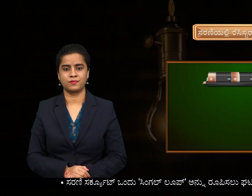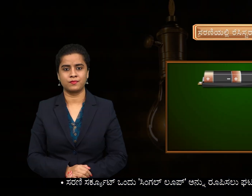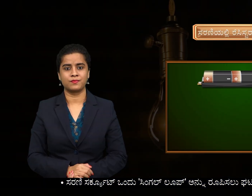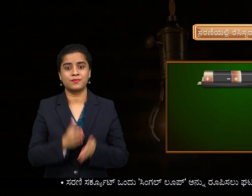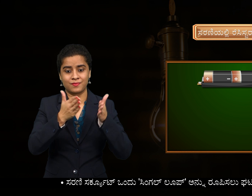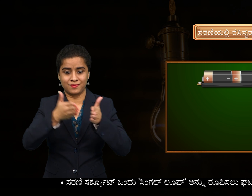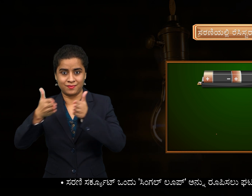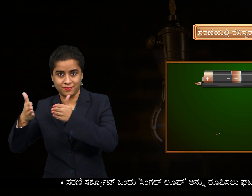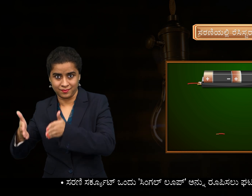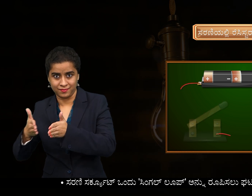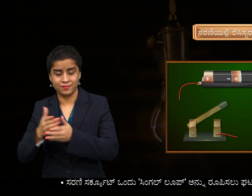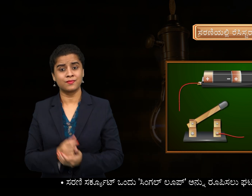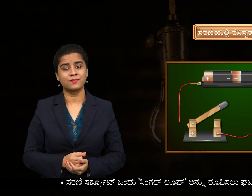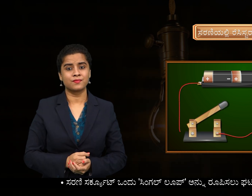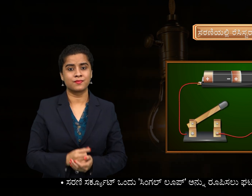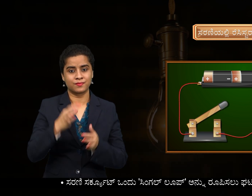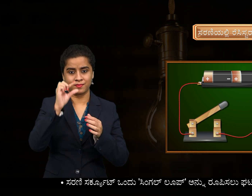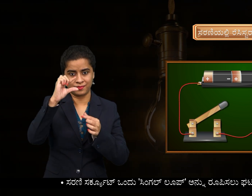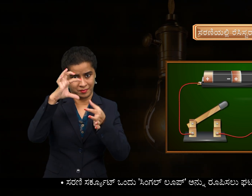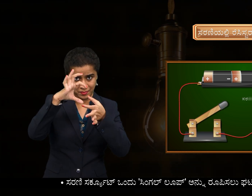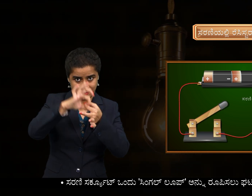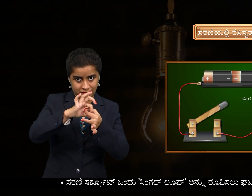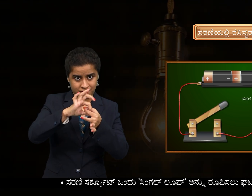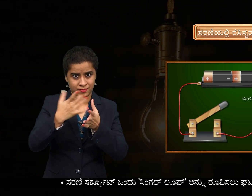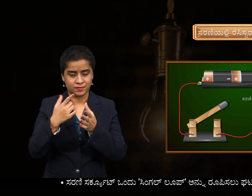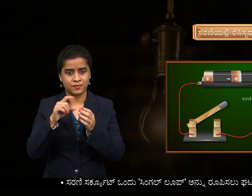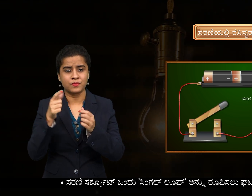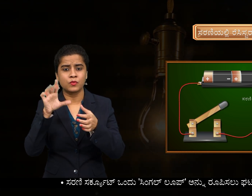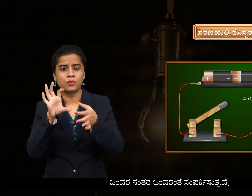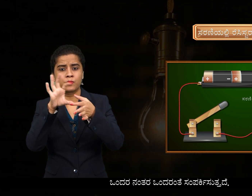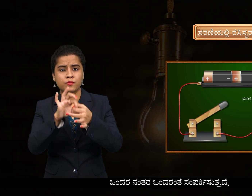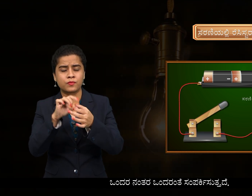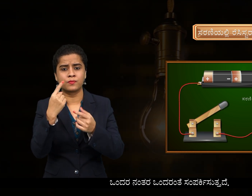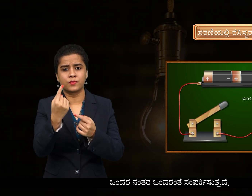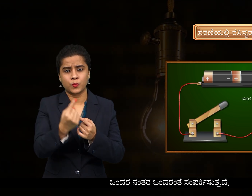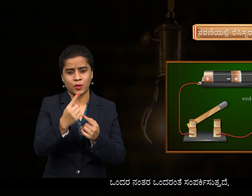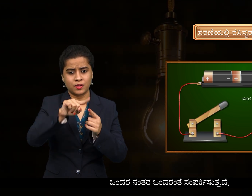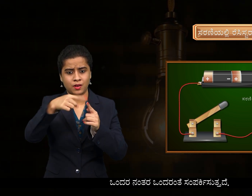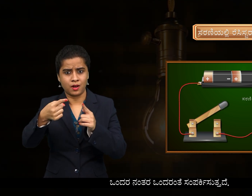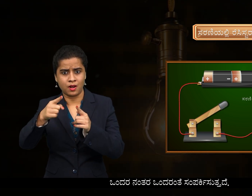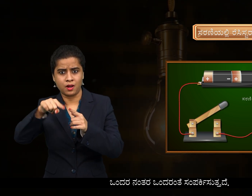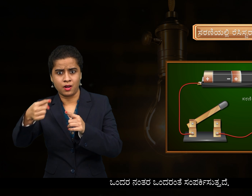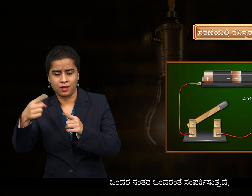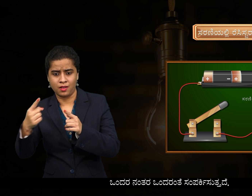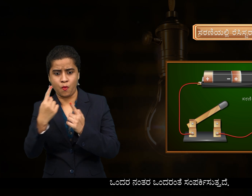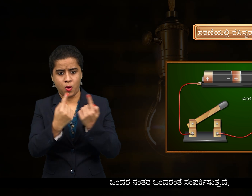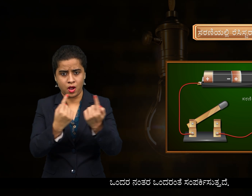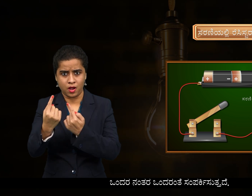ಸರಣಿ ಸರ್ಕ್ಯೂಟ್ ಒಂದು ಸಿಂಗಲ್ ಲೂಪ್ ಅನ್ನು ರೂಪಿಸಲು ಘಟಕಗಳನ್ನು ಒಂದರ ನಂತರ ಒಂದರಂತೆ